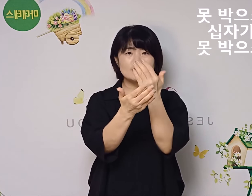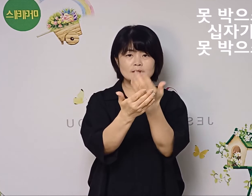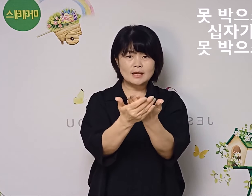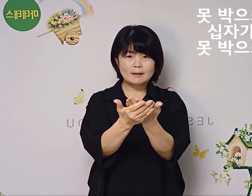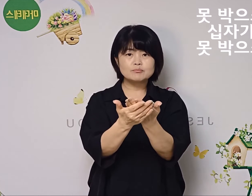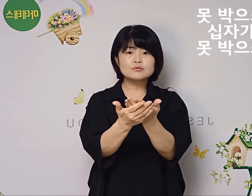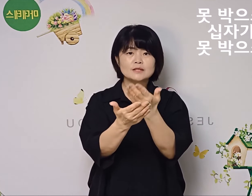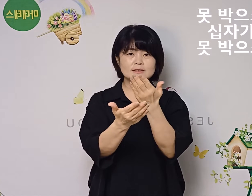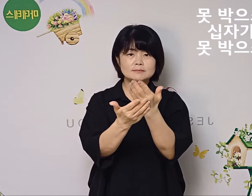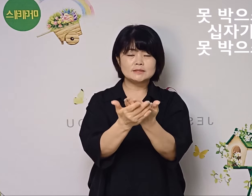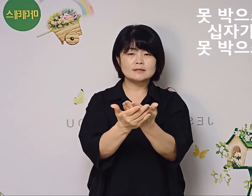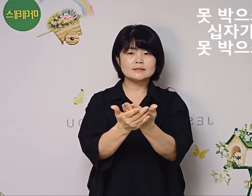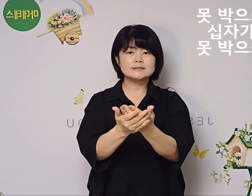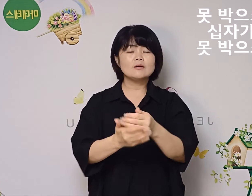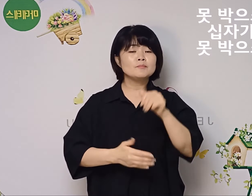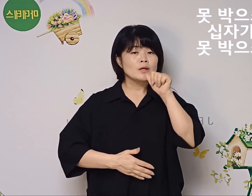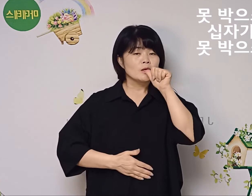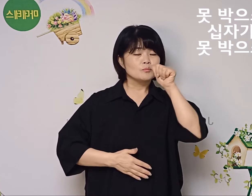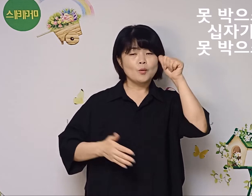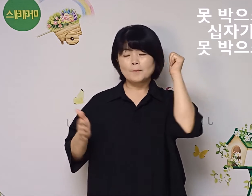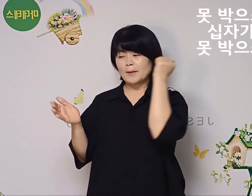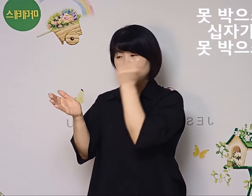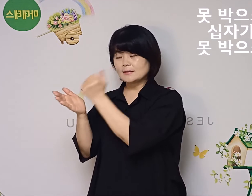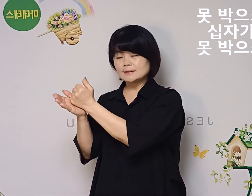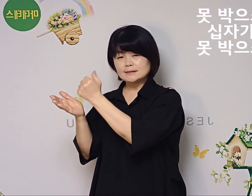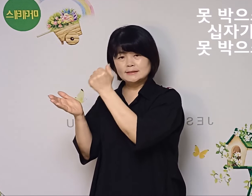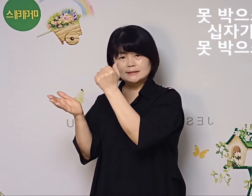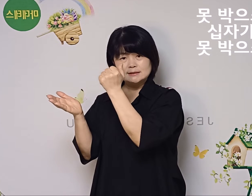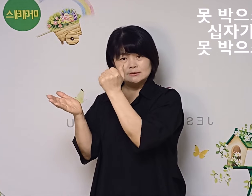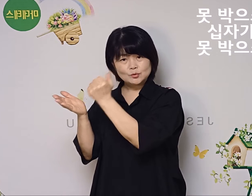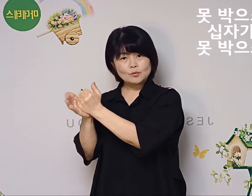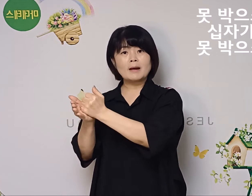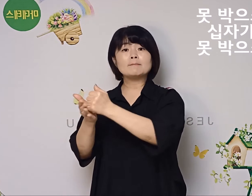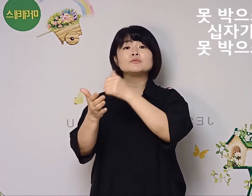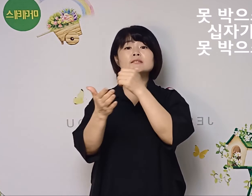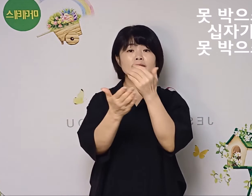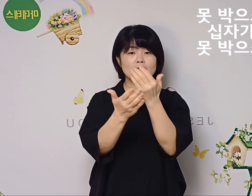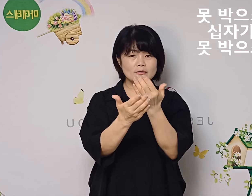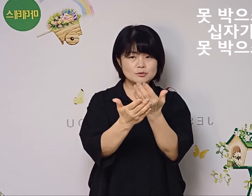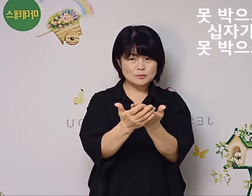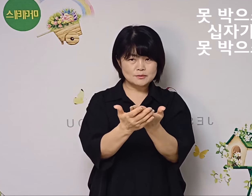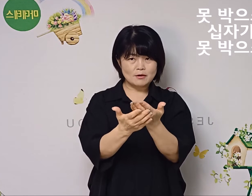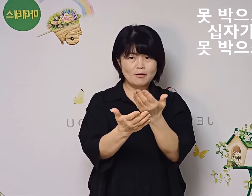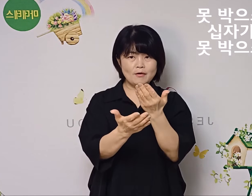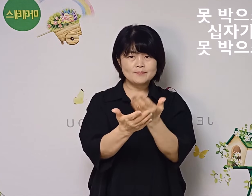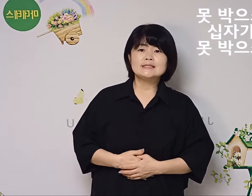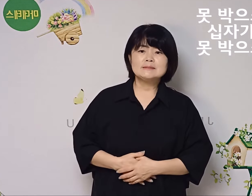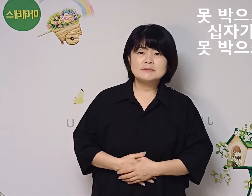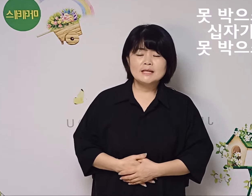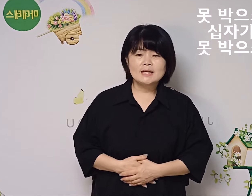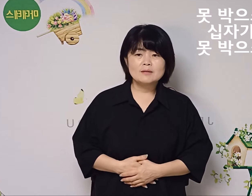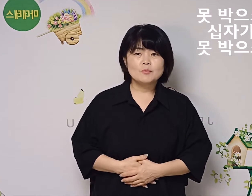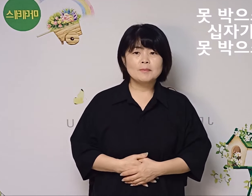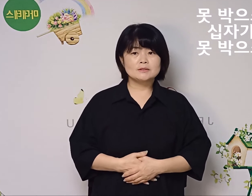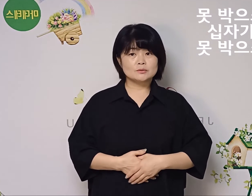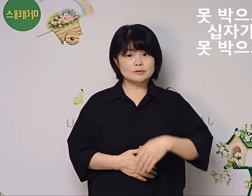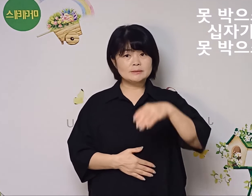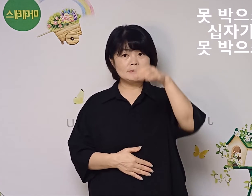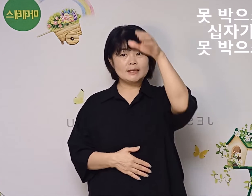때는 앞으로 하겠습니다. 그래서 못 박으, 조금 바쁘긴 한데요. 소서. 십자가에 못 박으소서.